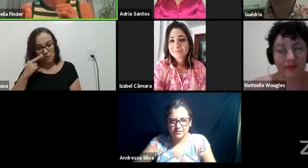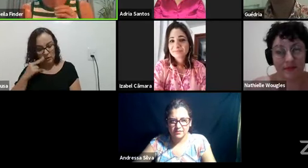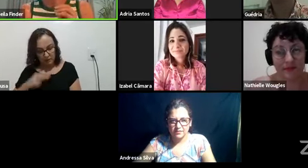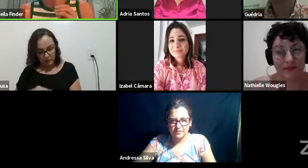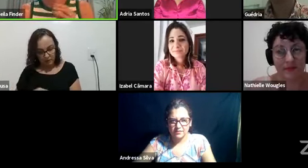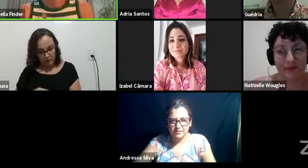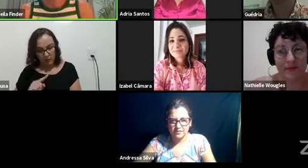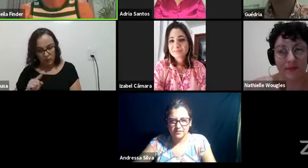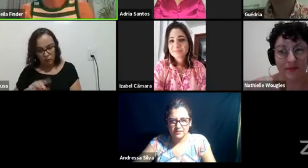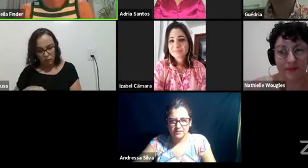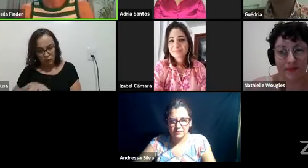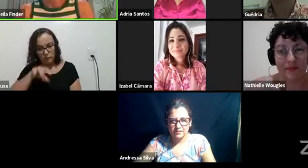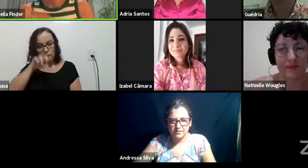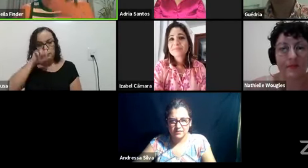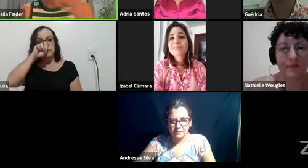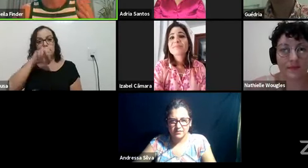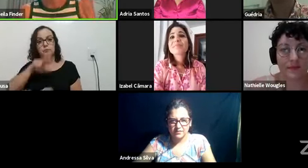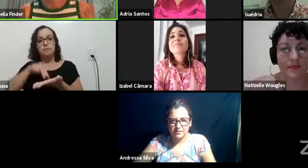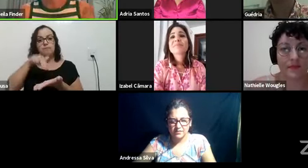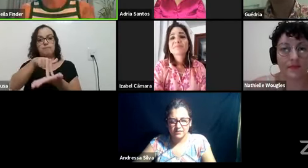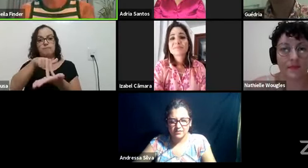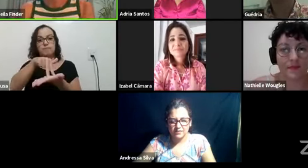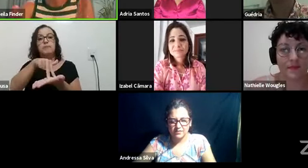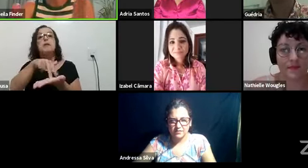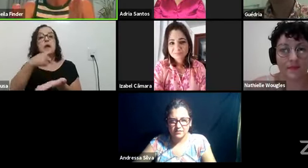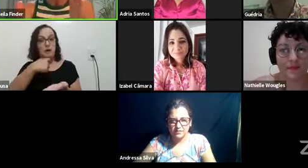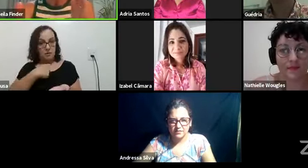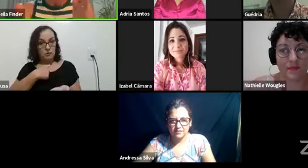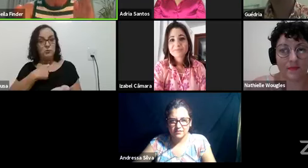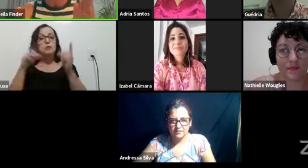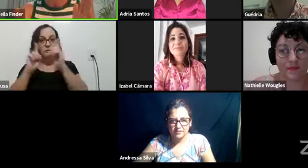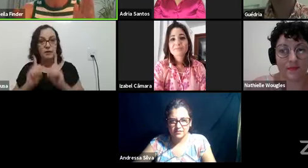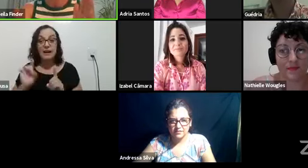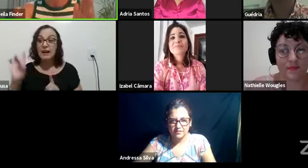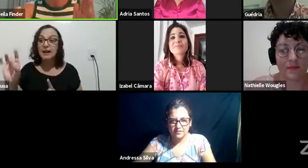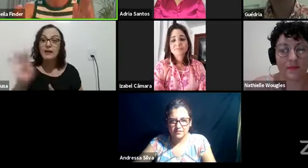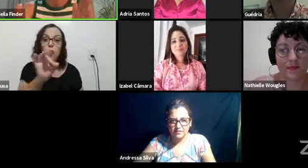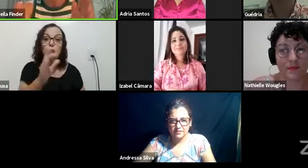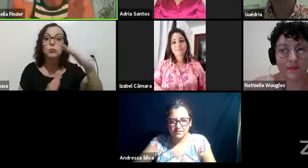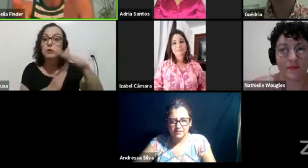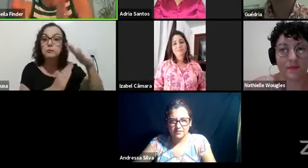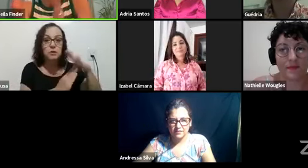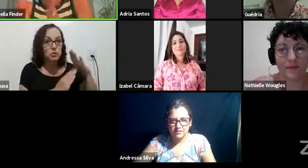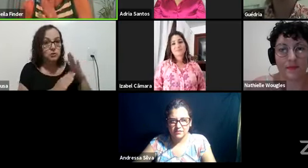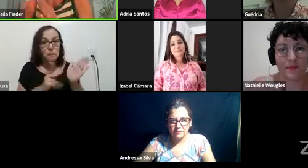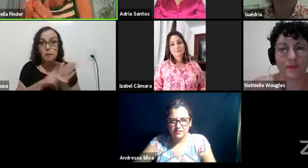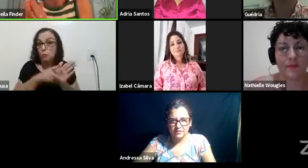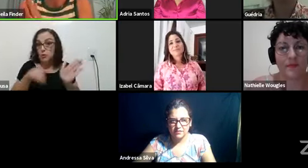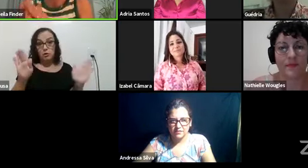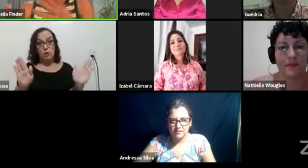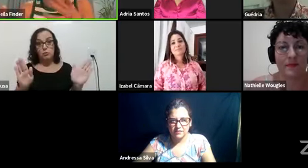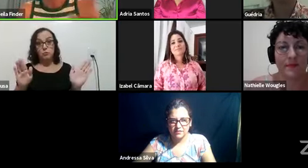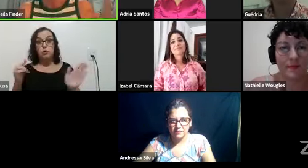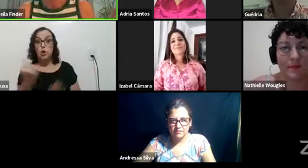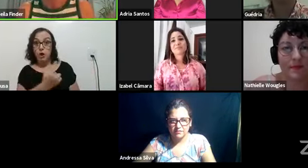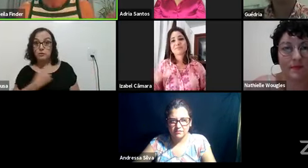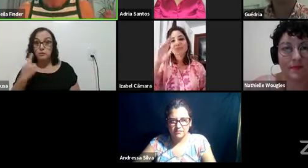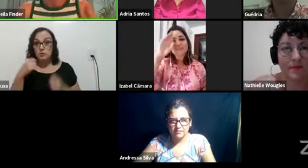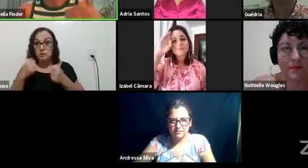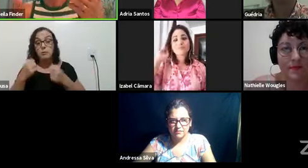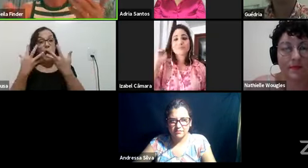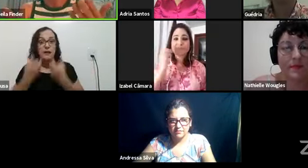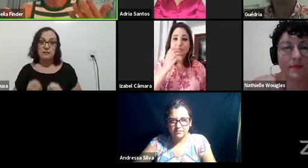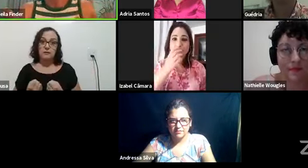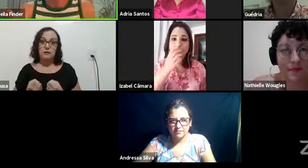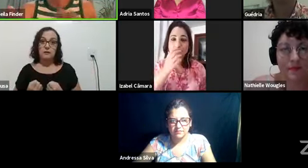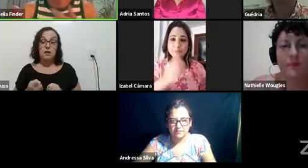minha limitação, cada um tem a sua limitação, eu só tenho que me pôr no meu lugar, eu não vou competir com a pessoa,